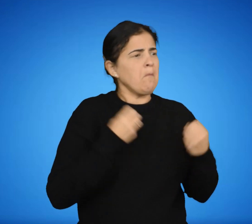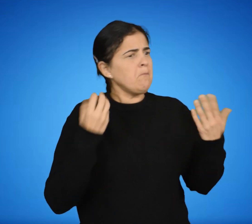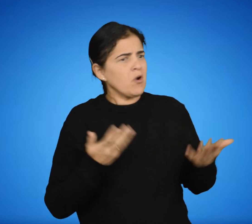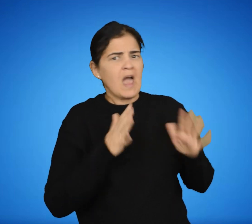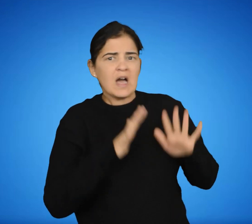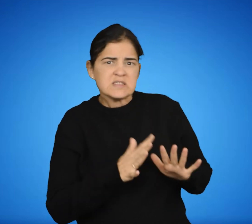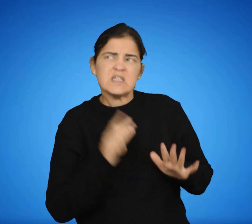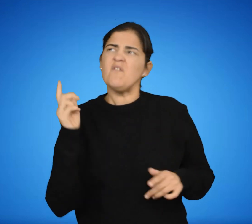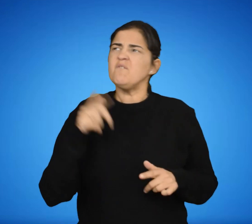dónde vienen.